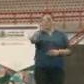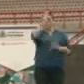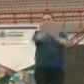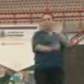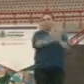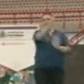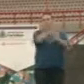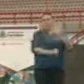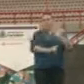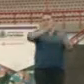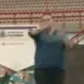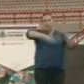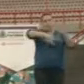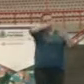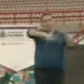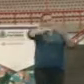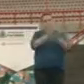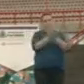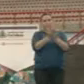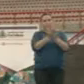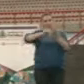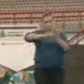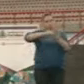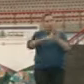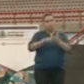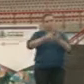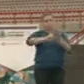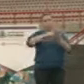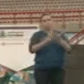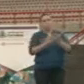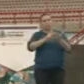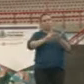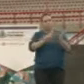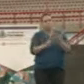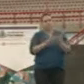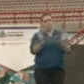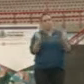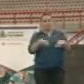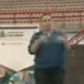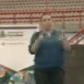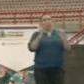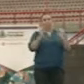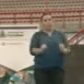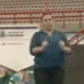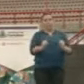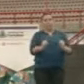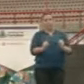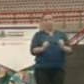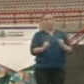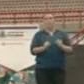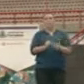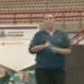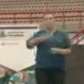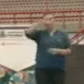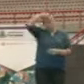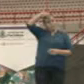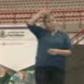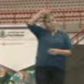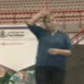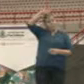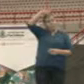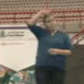a interpretar a Bíblia e traduzi-la, tá? E só bastam 2 sacramentos: o batismo, que Jesus